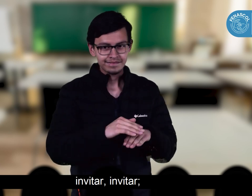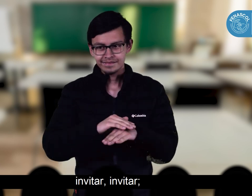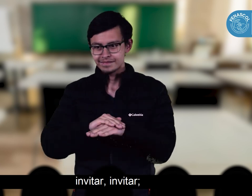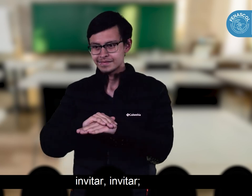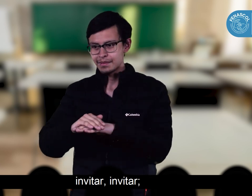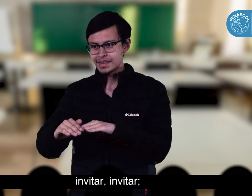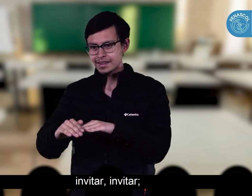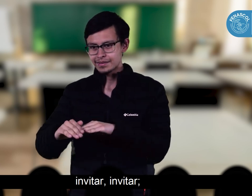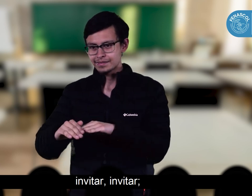Invitar.